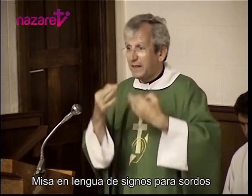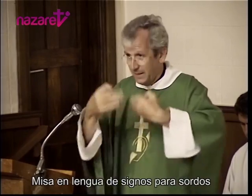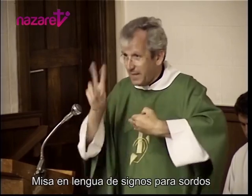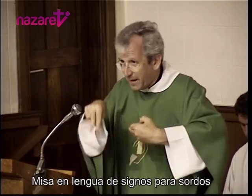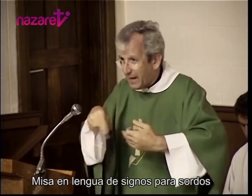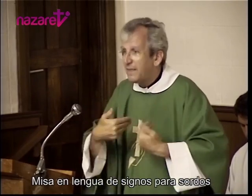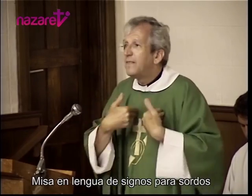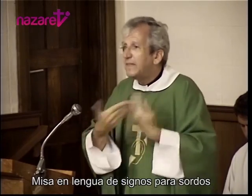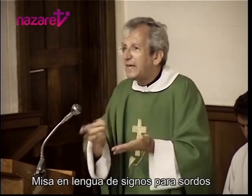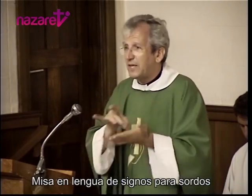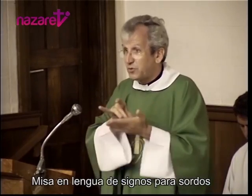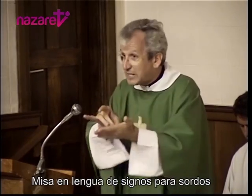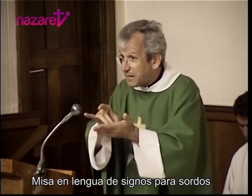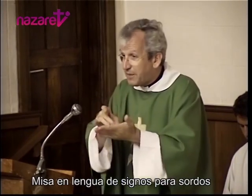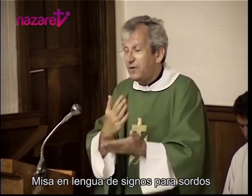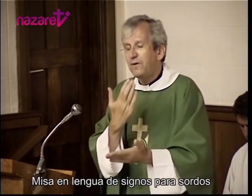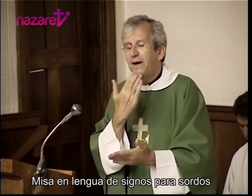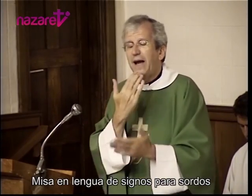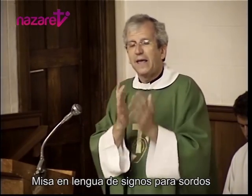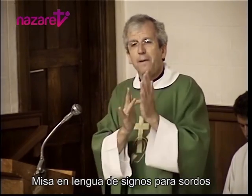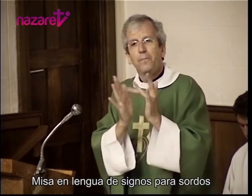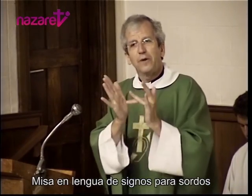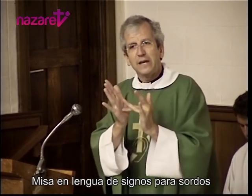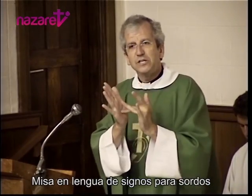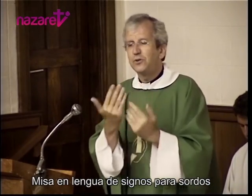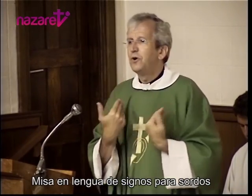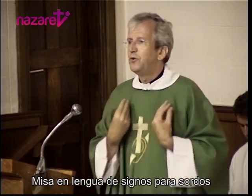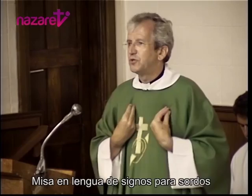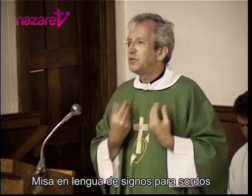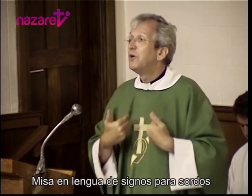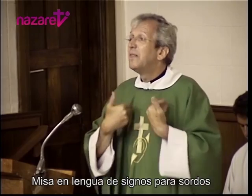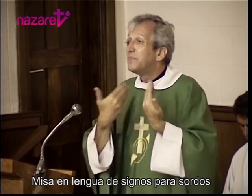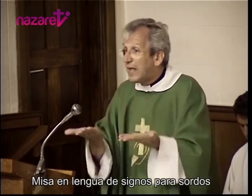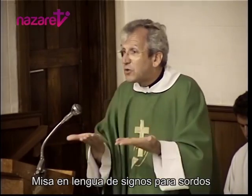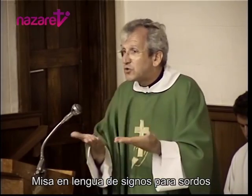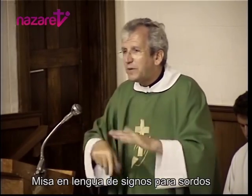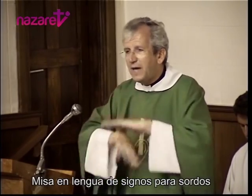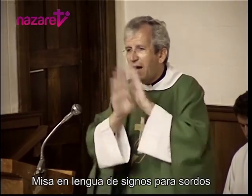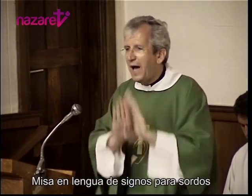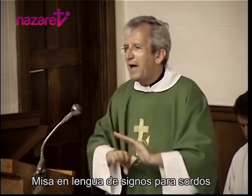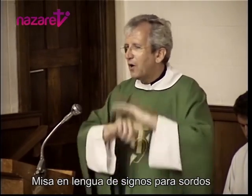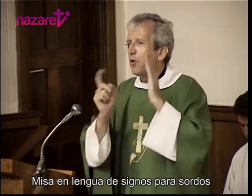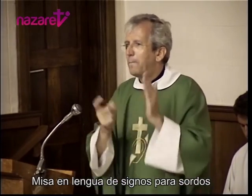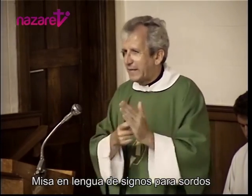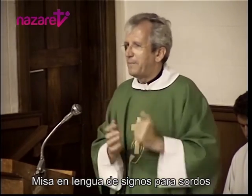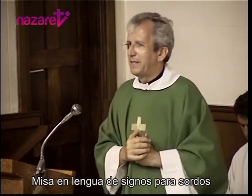de verdad dedicados al servicio, al ejemplo que Cristo nos dio, dando su vida completamente.